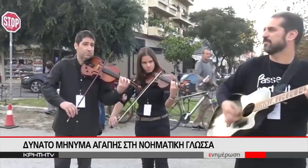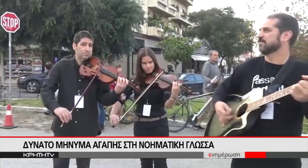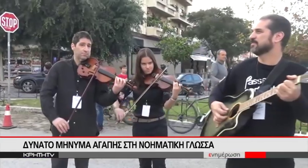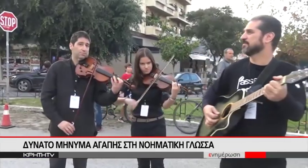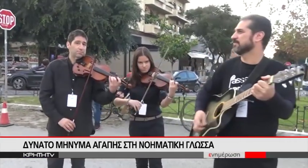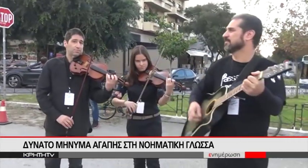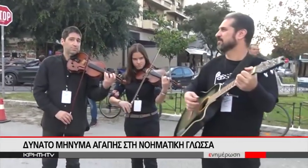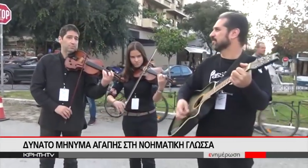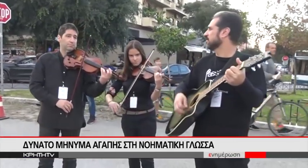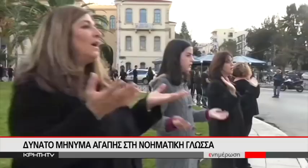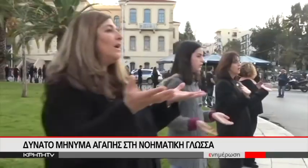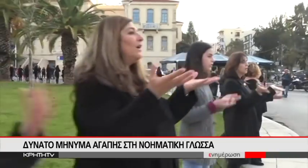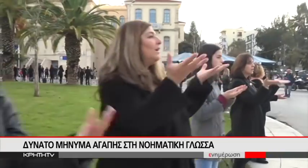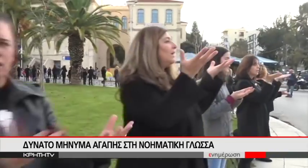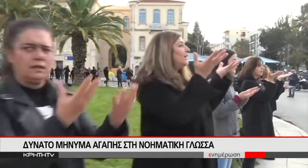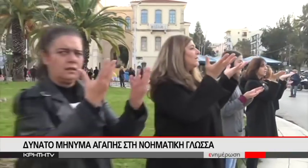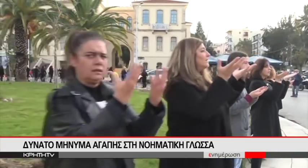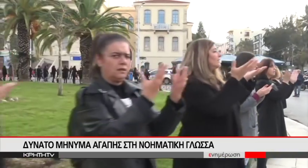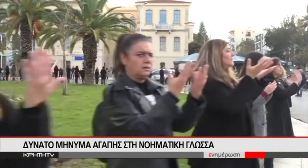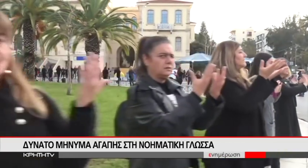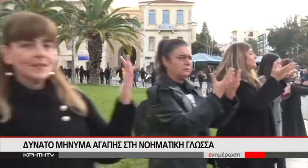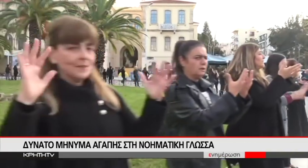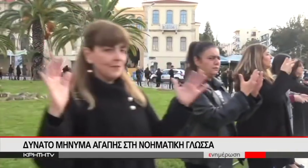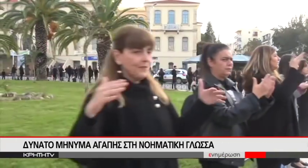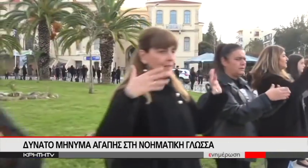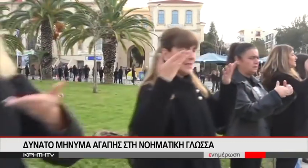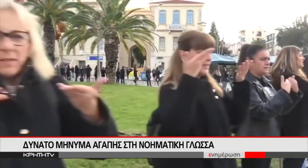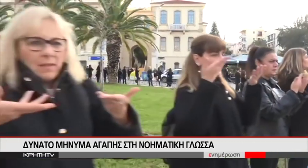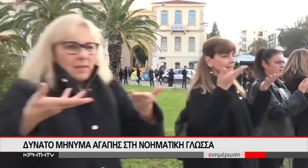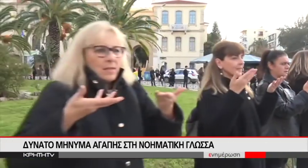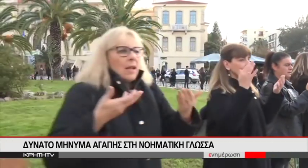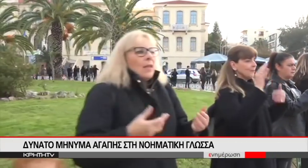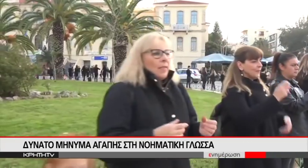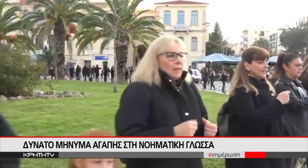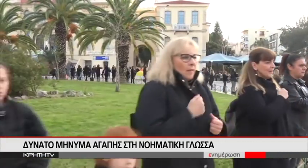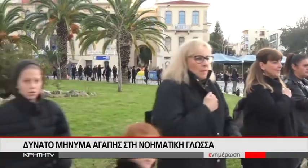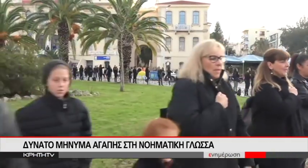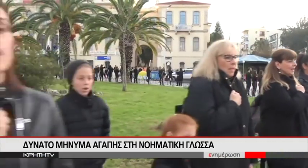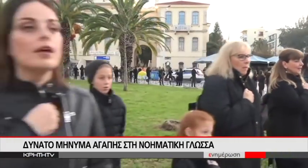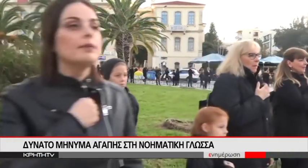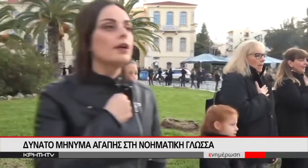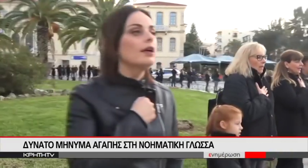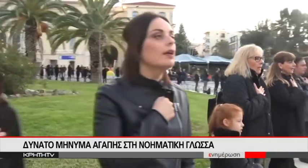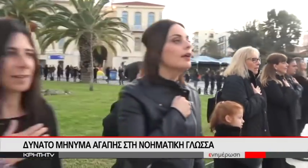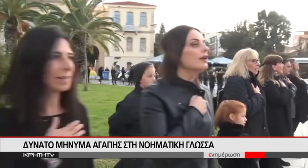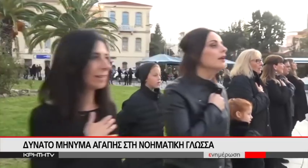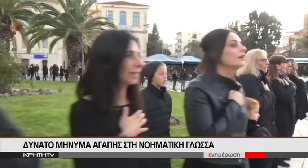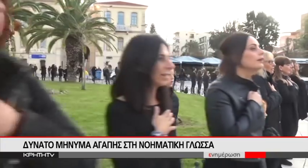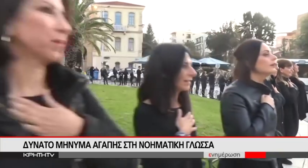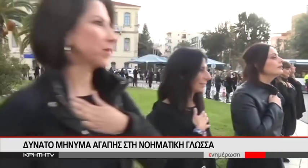Στίχοι που μιλούν στην ψυχή, δοσμένοι στη γλώσσα των κοφάλαλων συνανθρώπων μας, αποδεικνύοντας πως το συναίσθημα γίνεται ακόμη πιο δυνατό